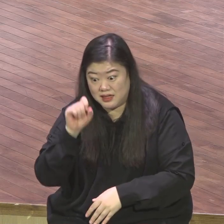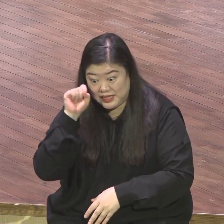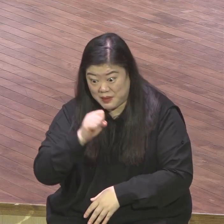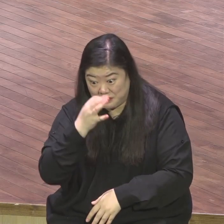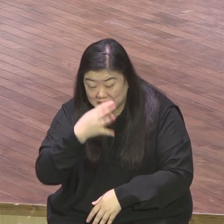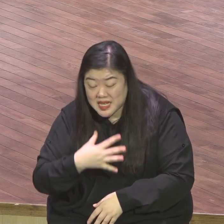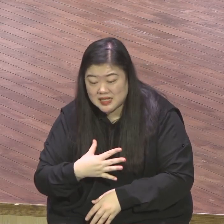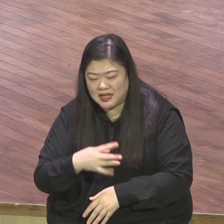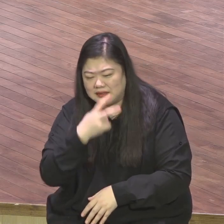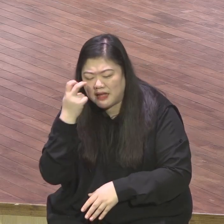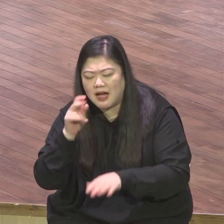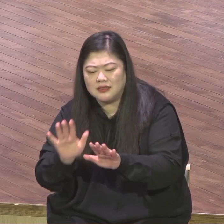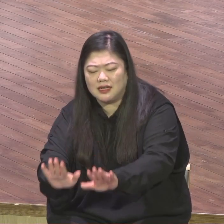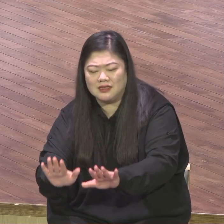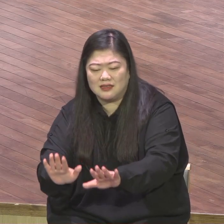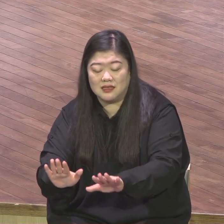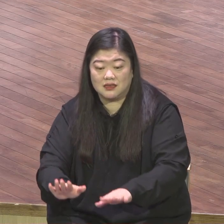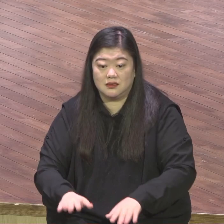죽여버리지요.